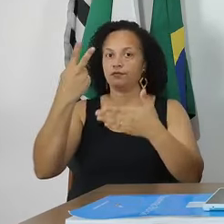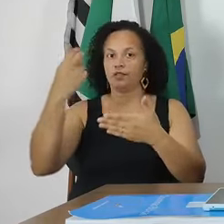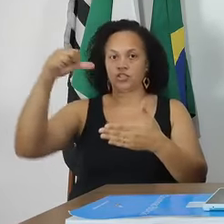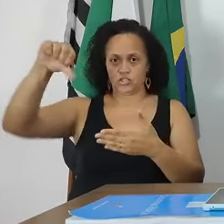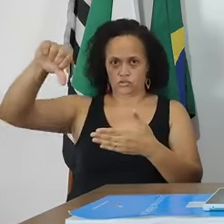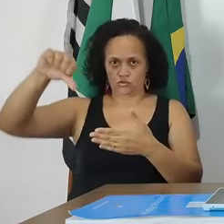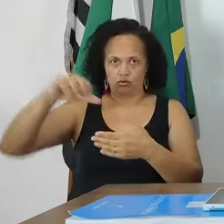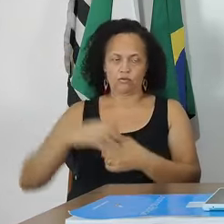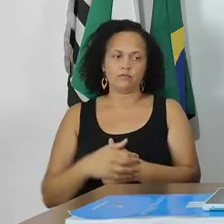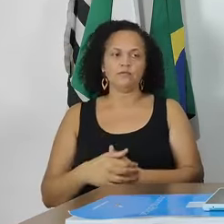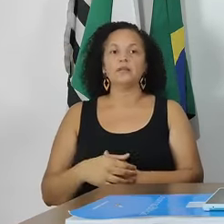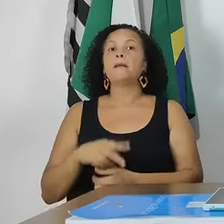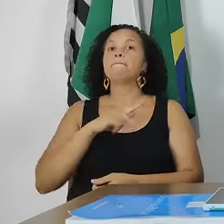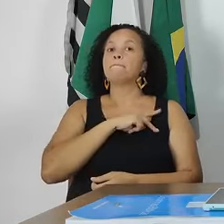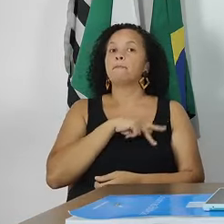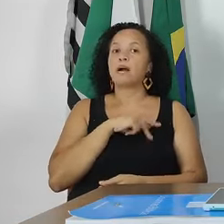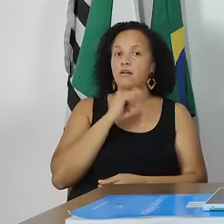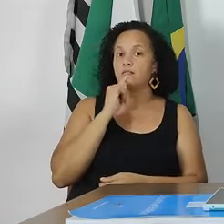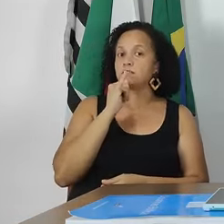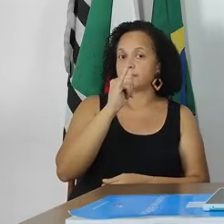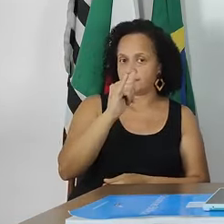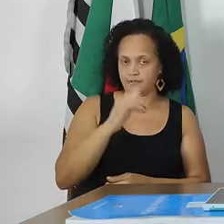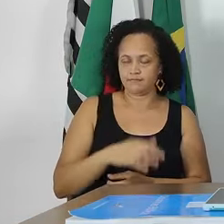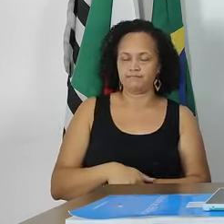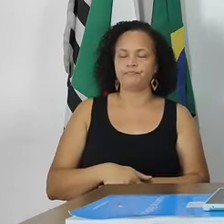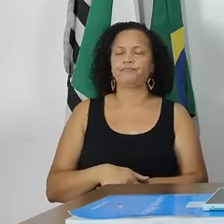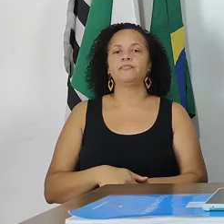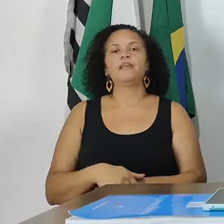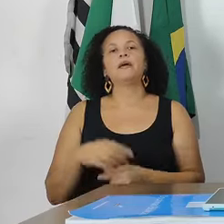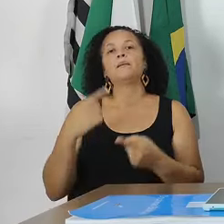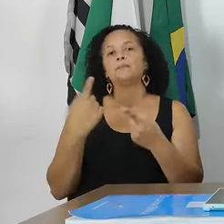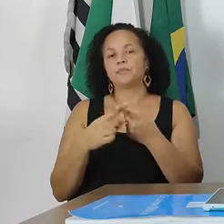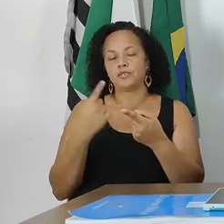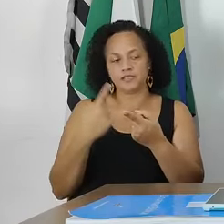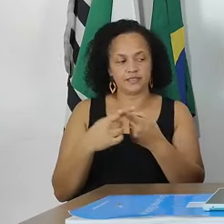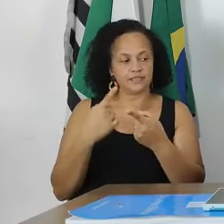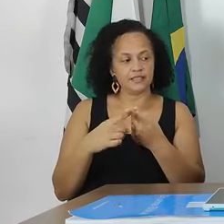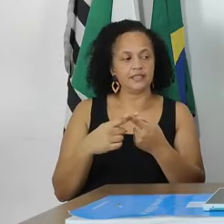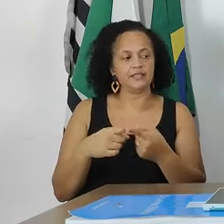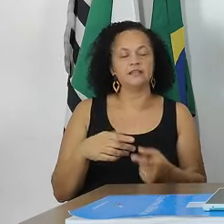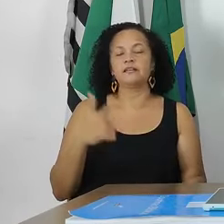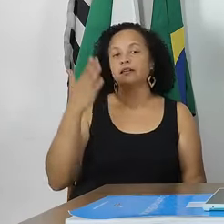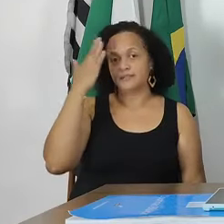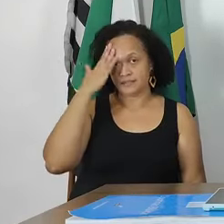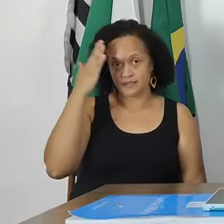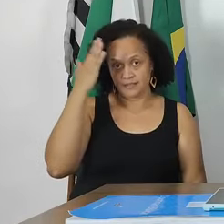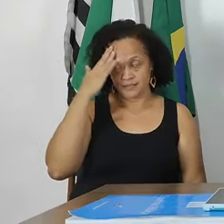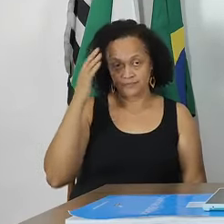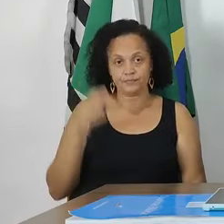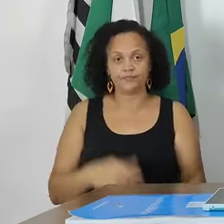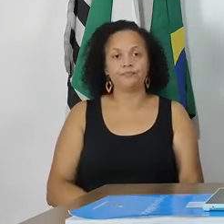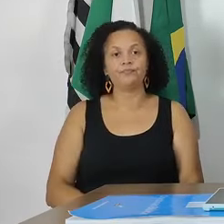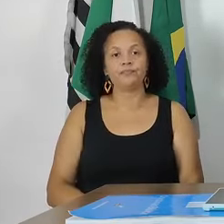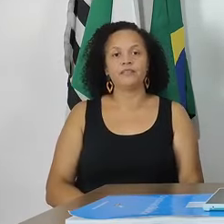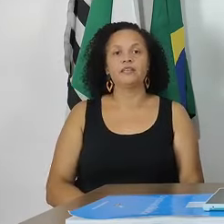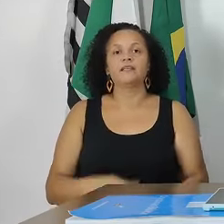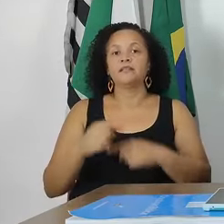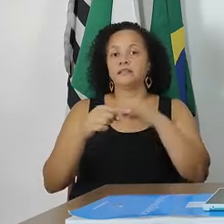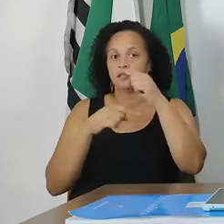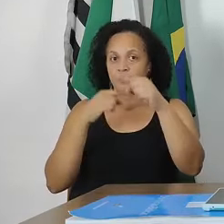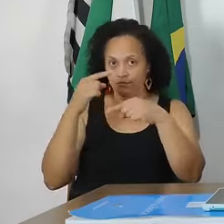Porque eu sei isso, que depois da minha partida entrarão no meio de vós